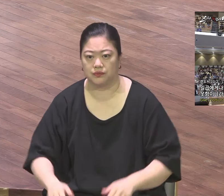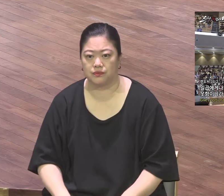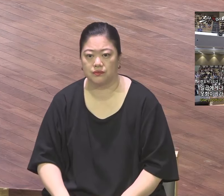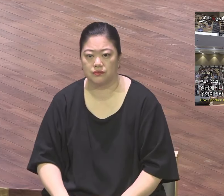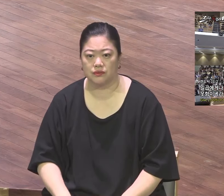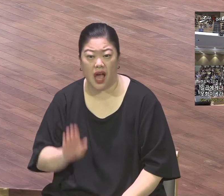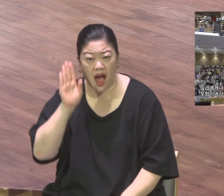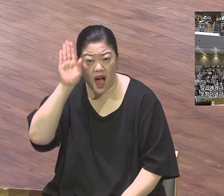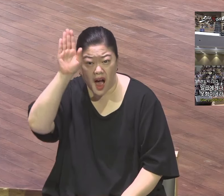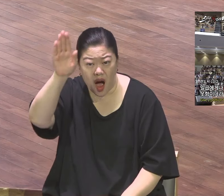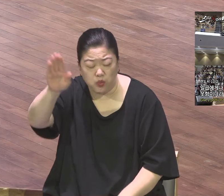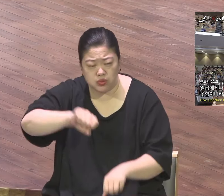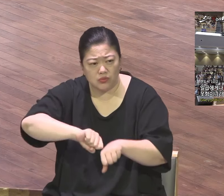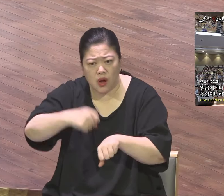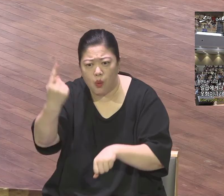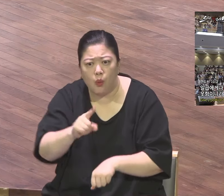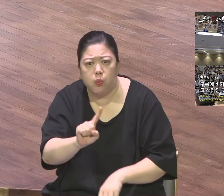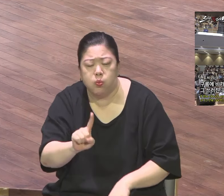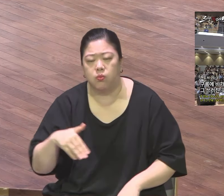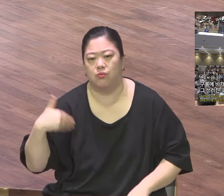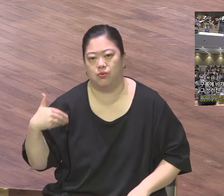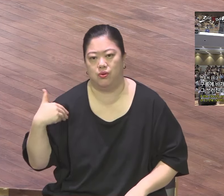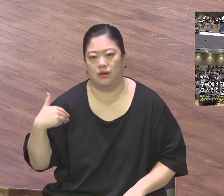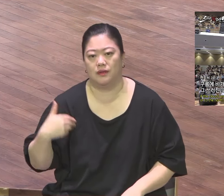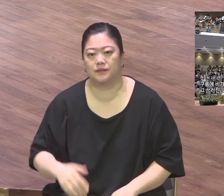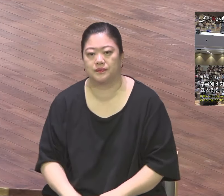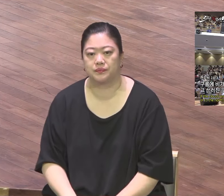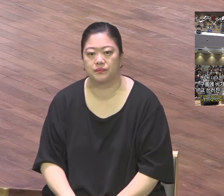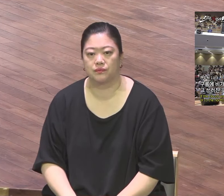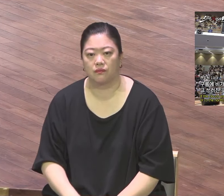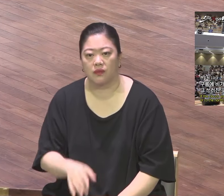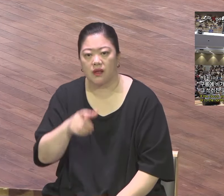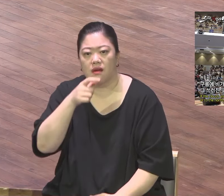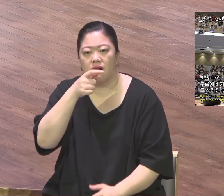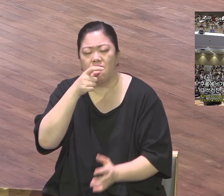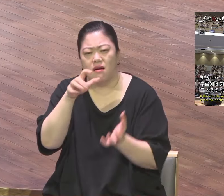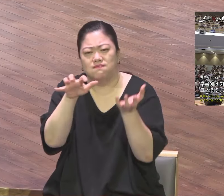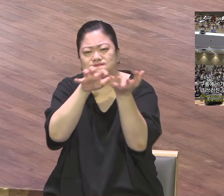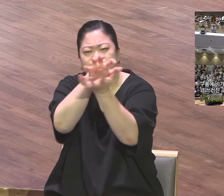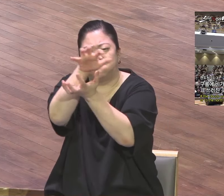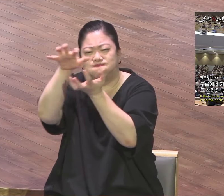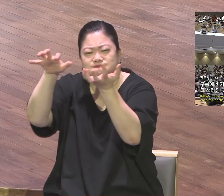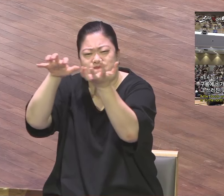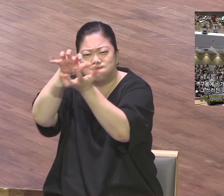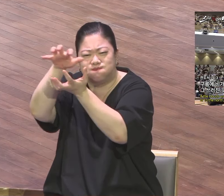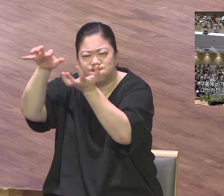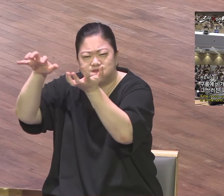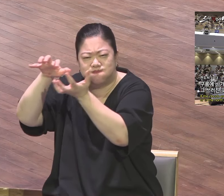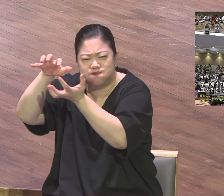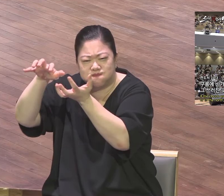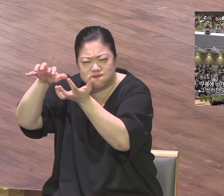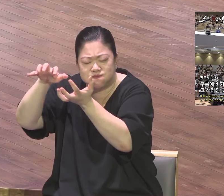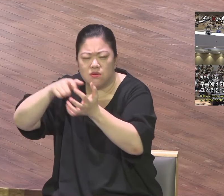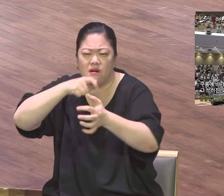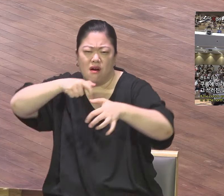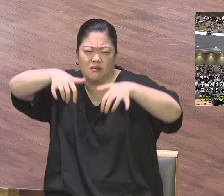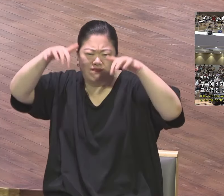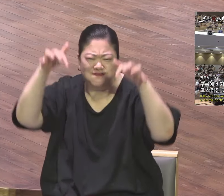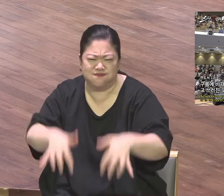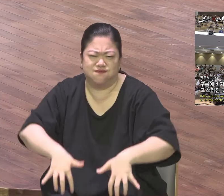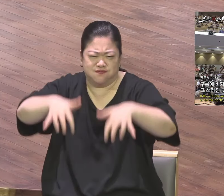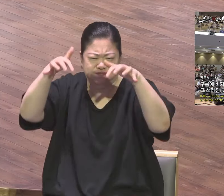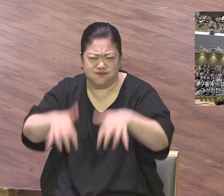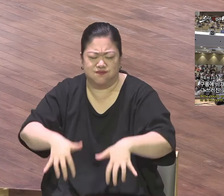땅에 임하는지 내가 알지 못함이니라. 구름에 비가 가득하면 땅에 쏟아지며 나무가